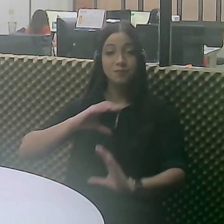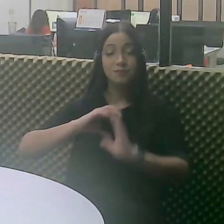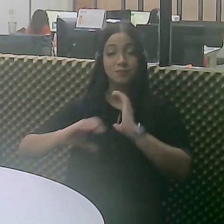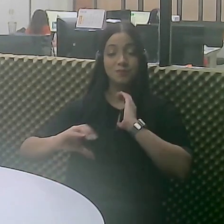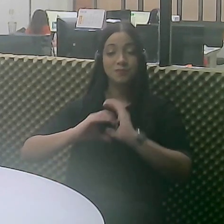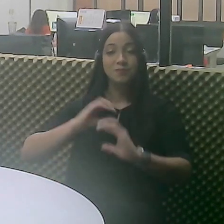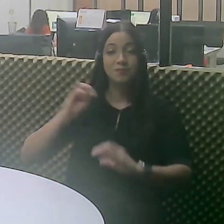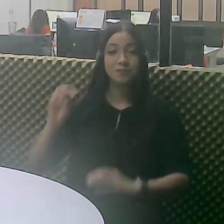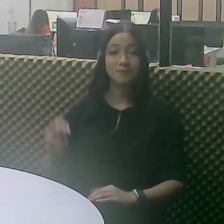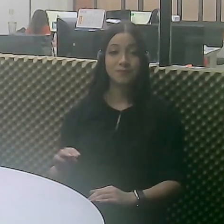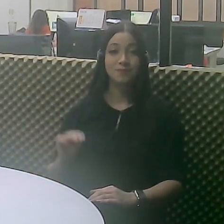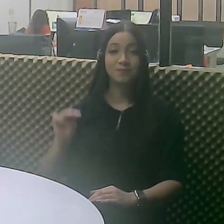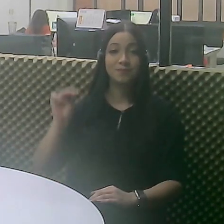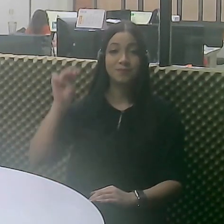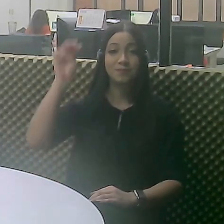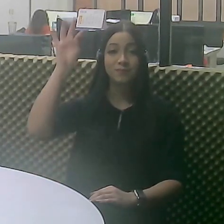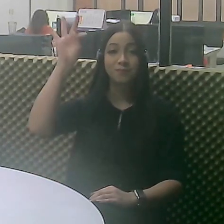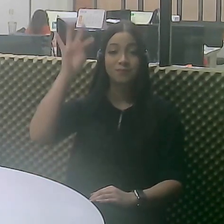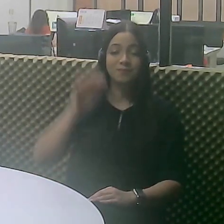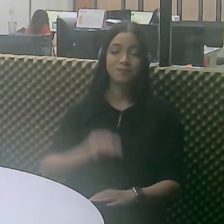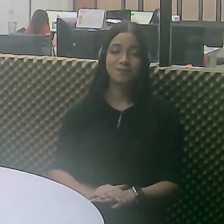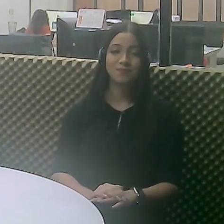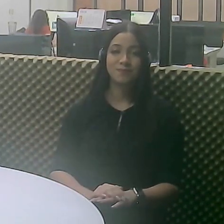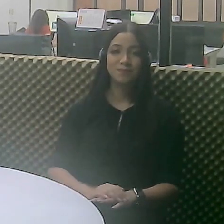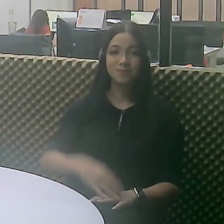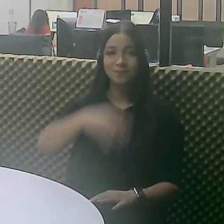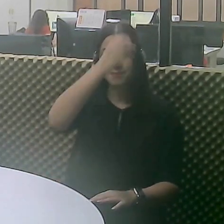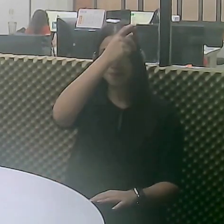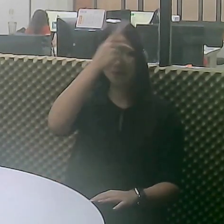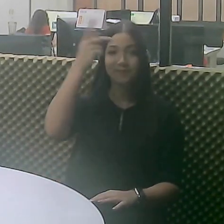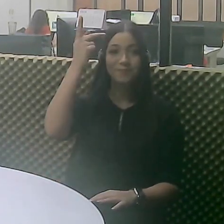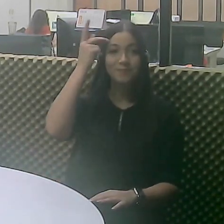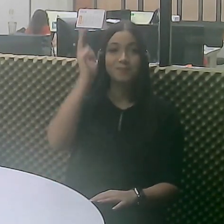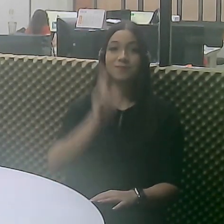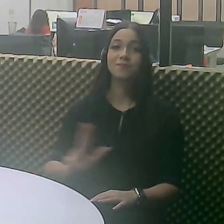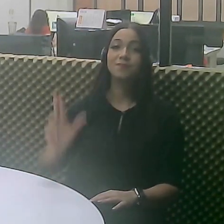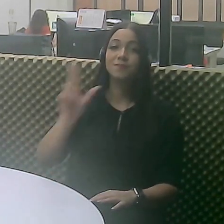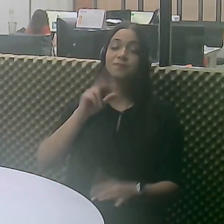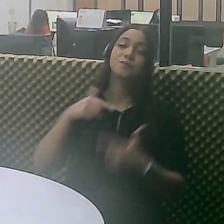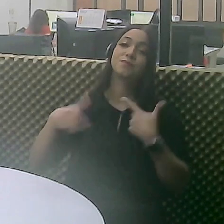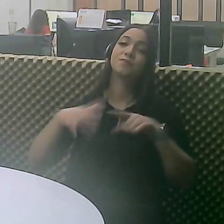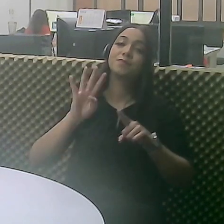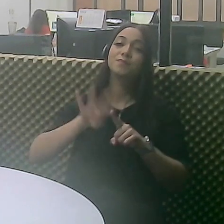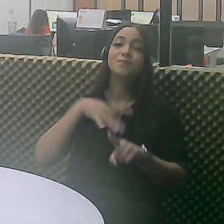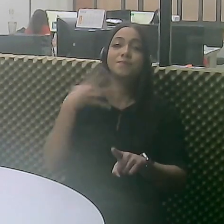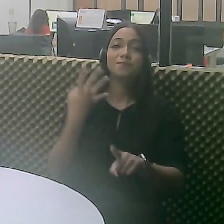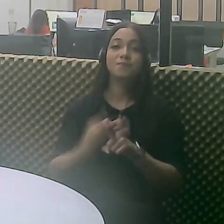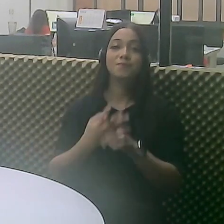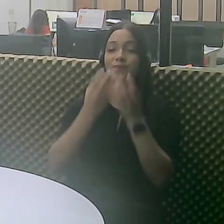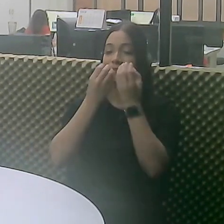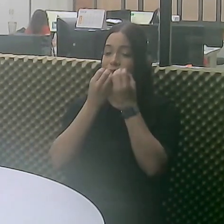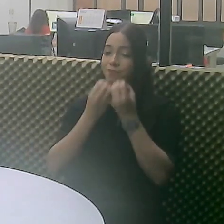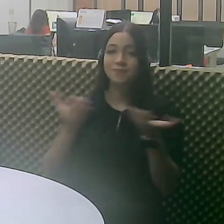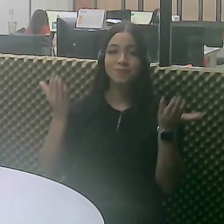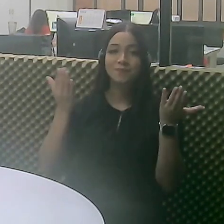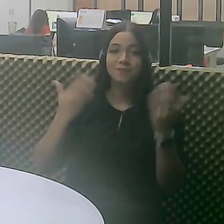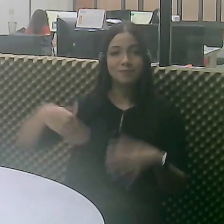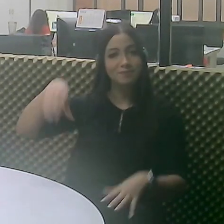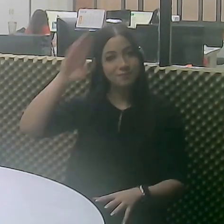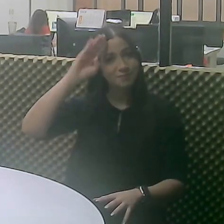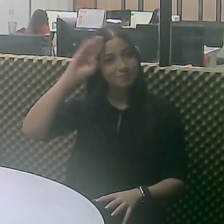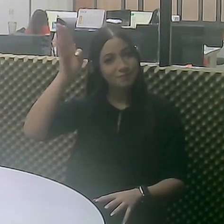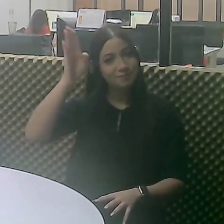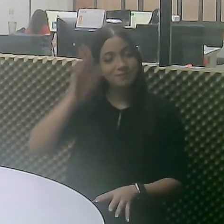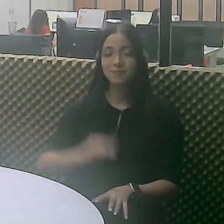de Governo e Comunicação, Marco Túlio de Castro Kalimann. Prefeitura de Uberlândia. Fazer mais, fazer